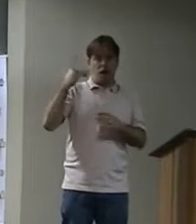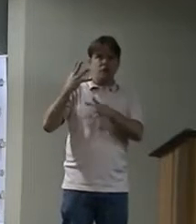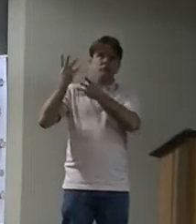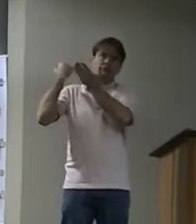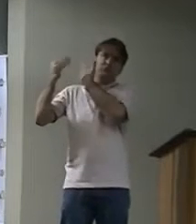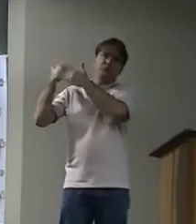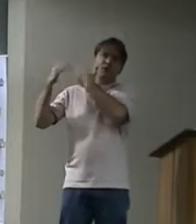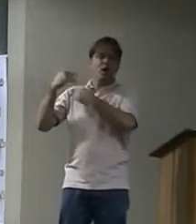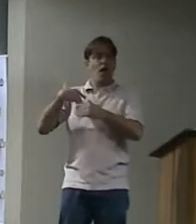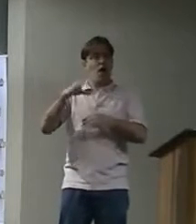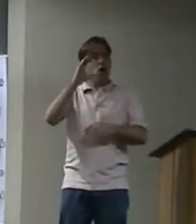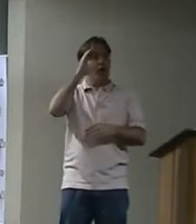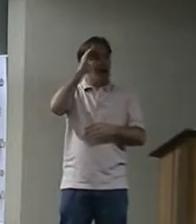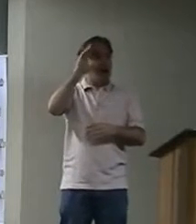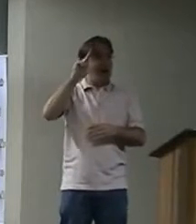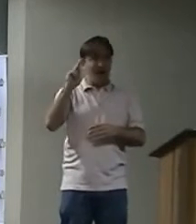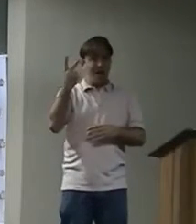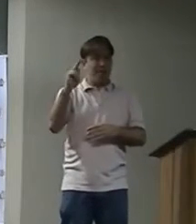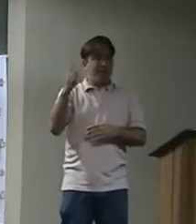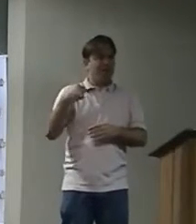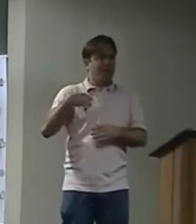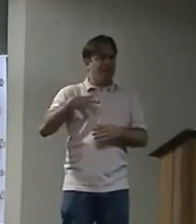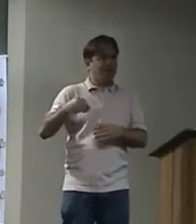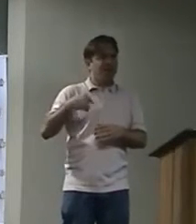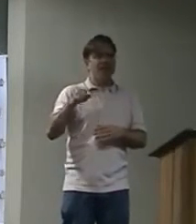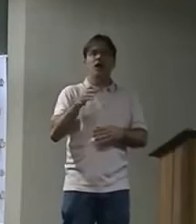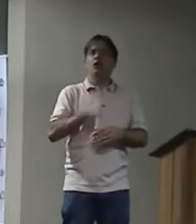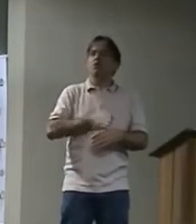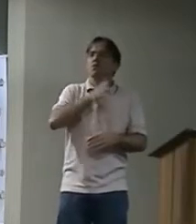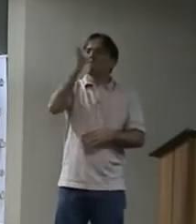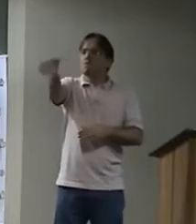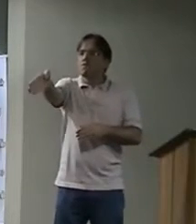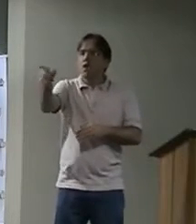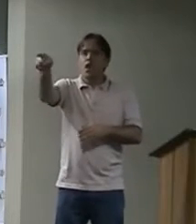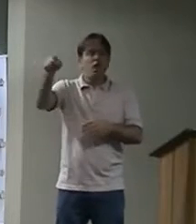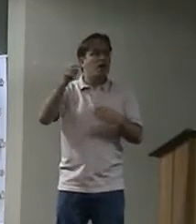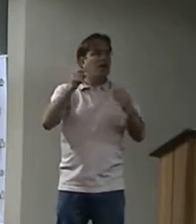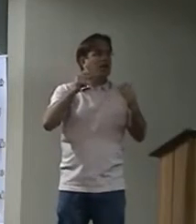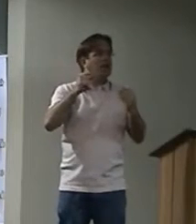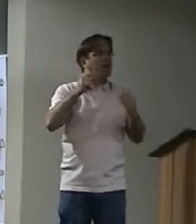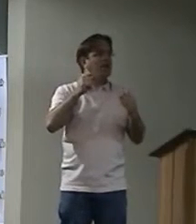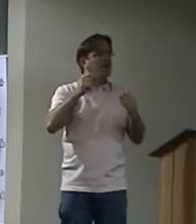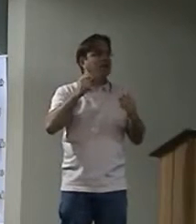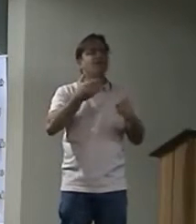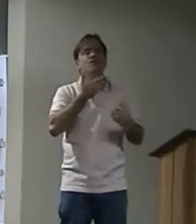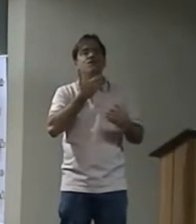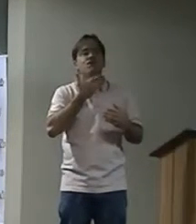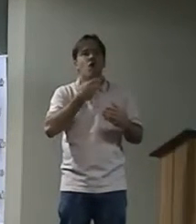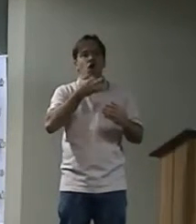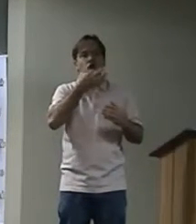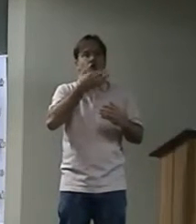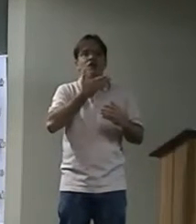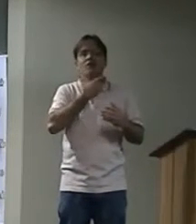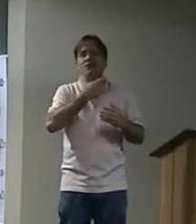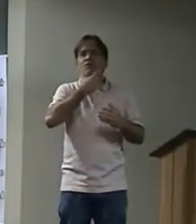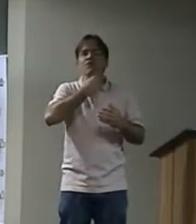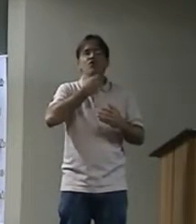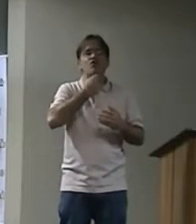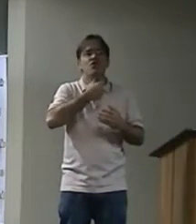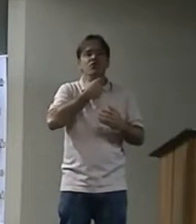que que acontecia? Os pais estavam lá meio que desesperados porque as crianças elas eram